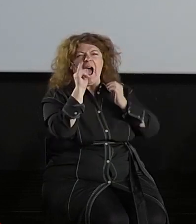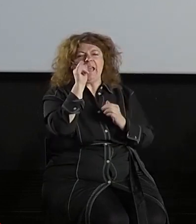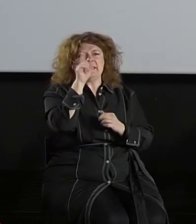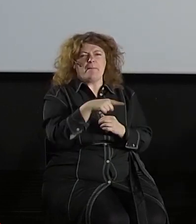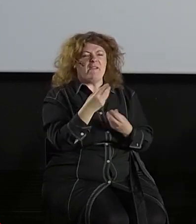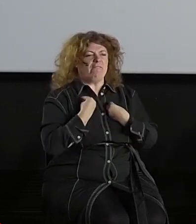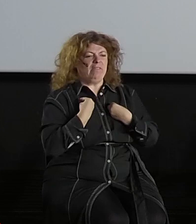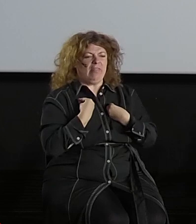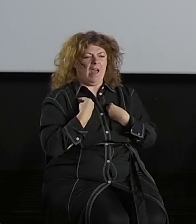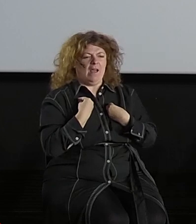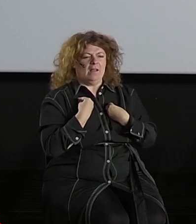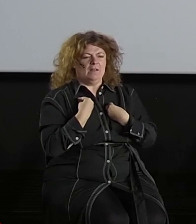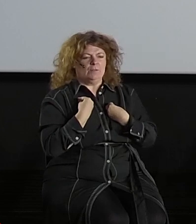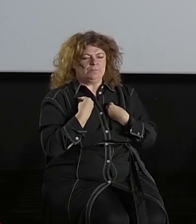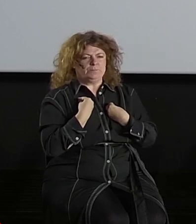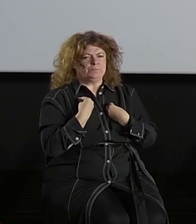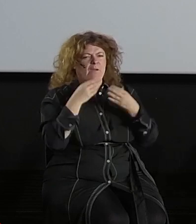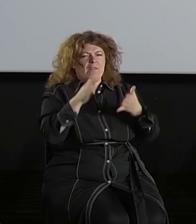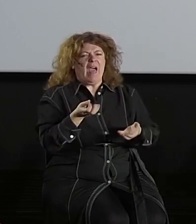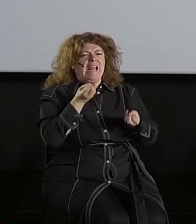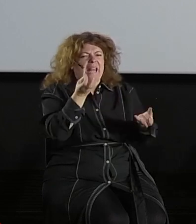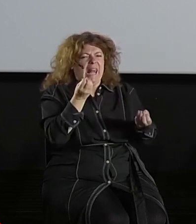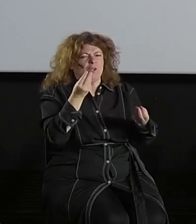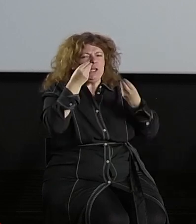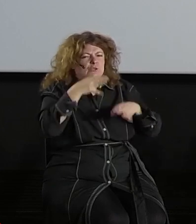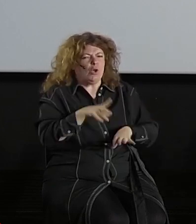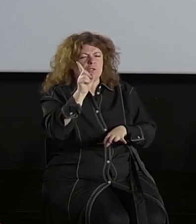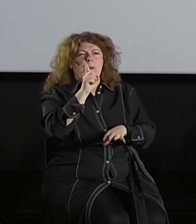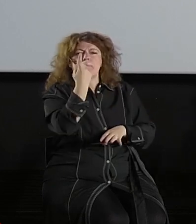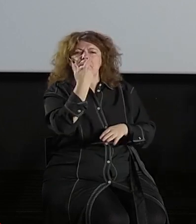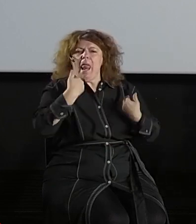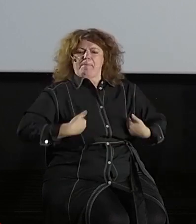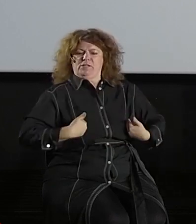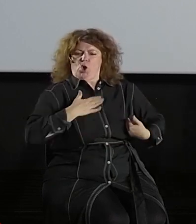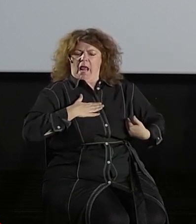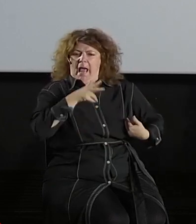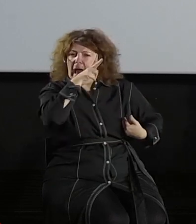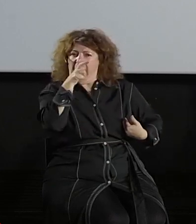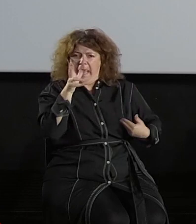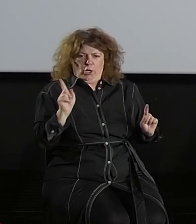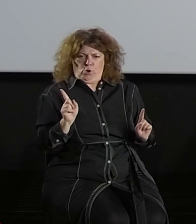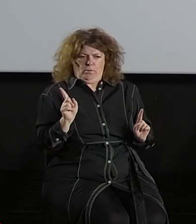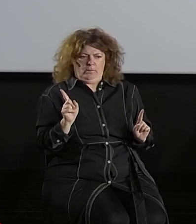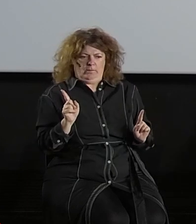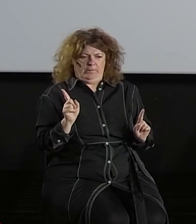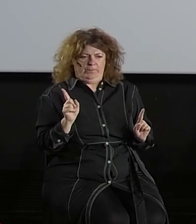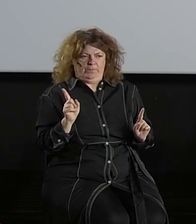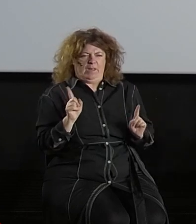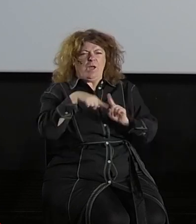vida pero bueno en este caso no es primera persona de Helen es a través Pues de de esa investigación que